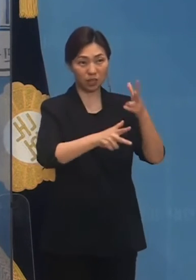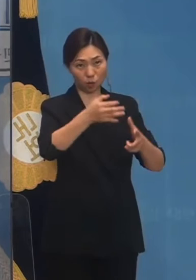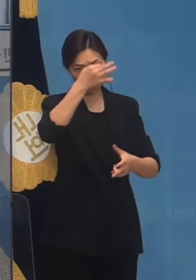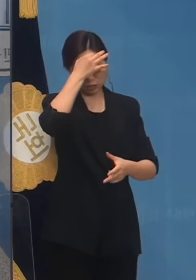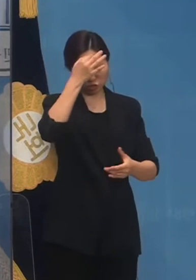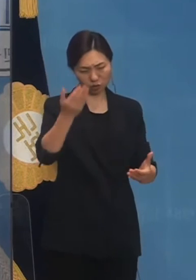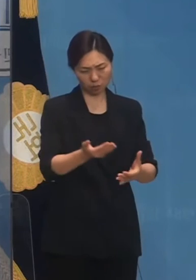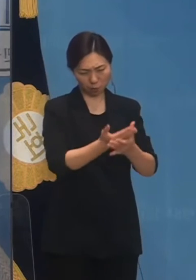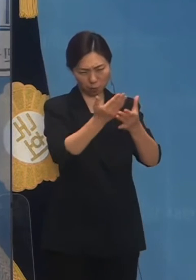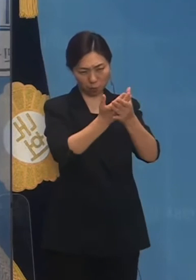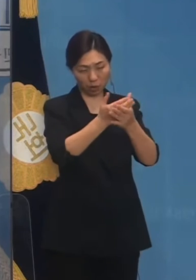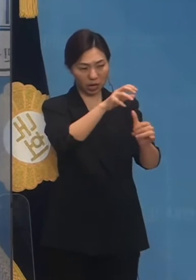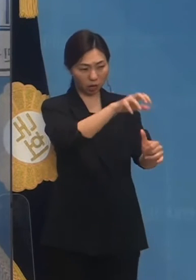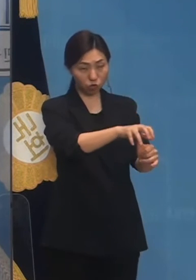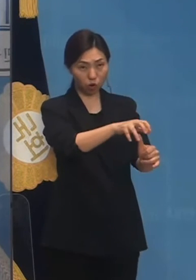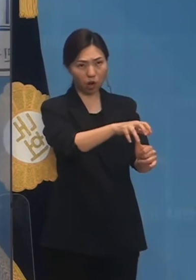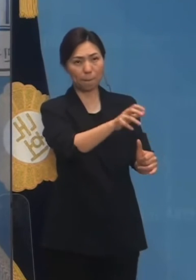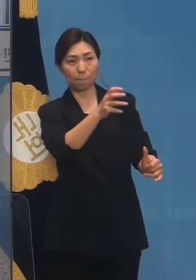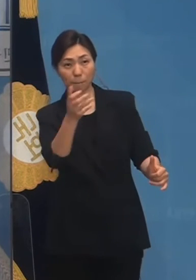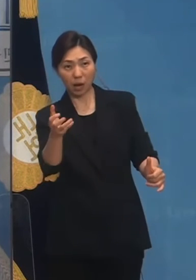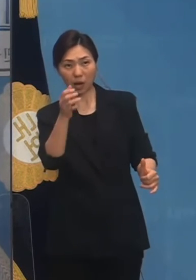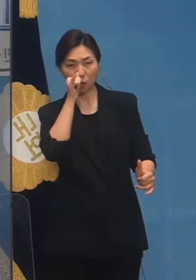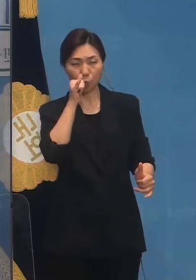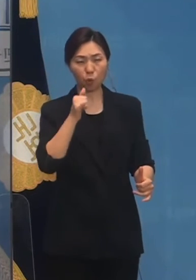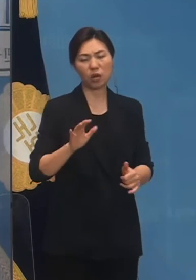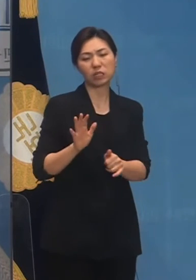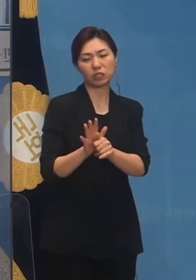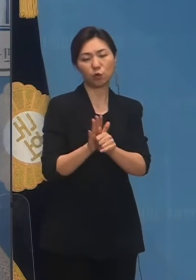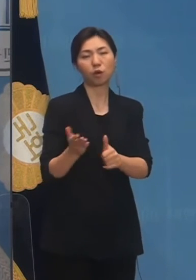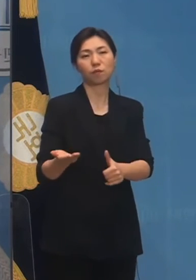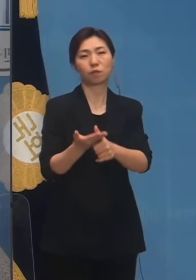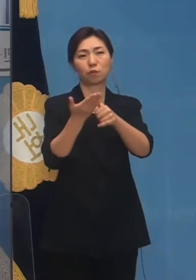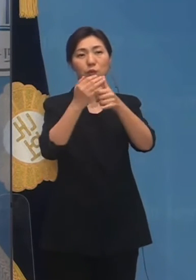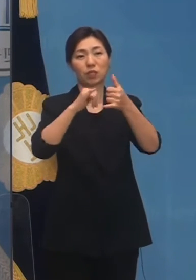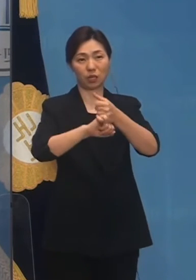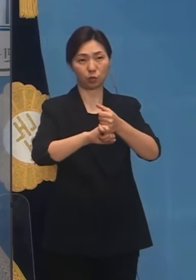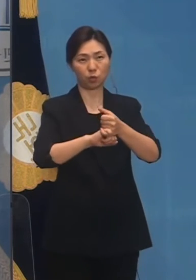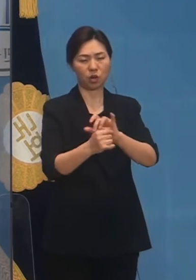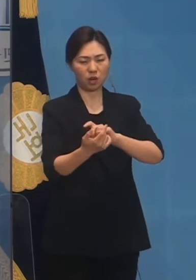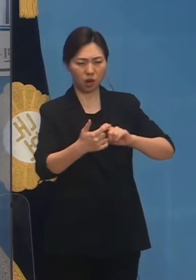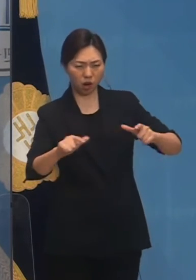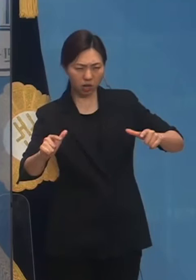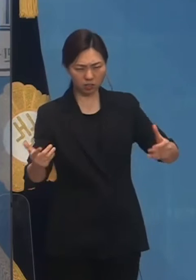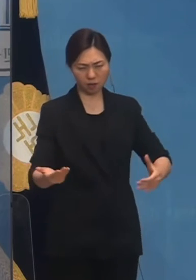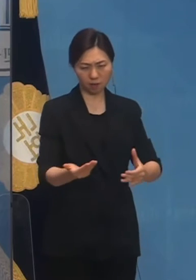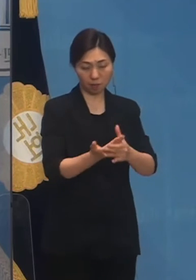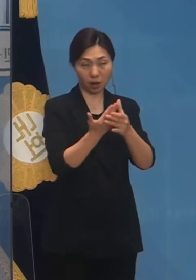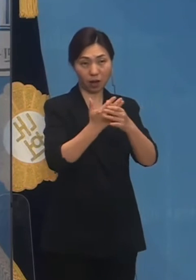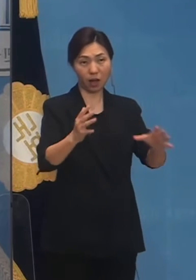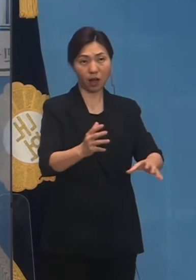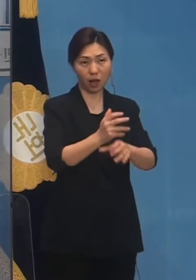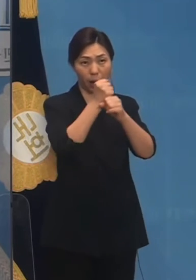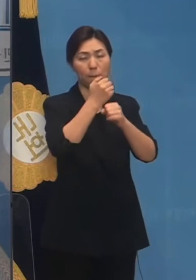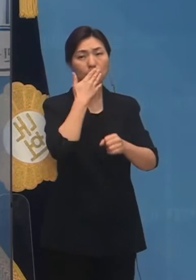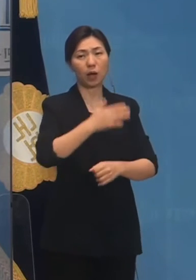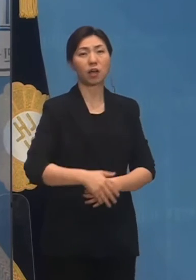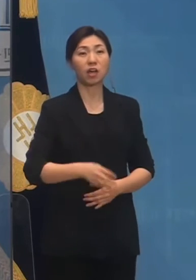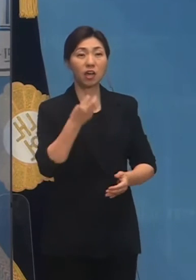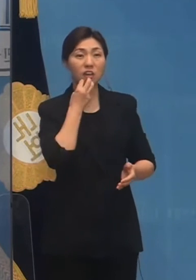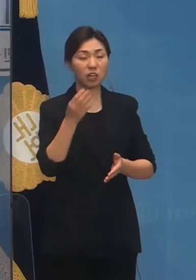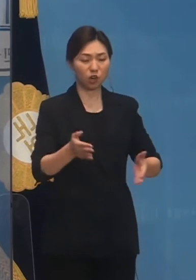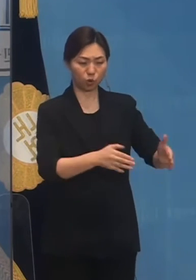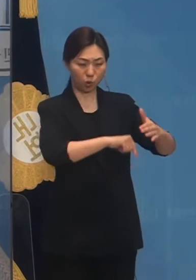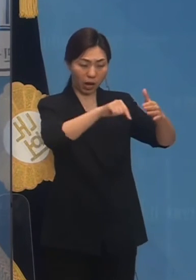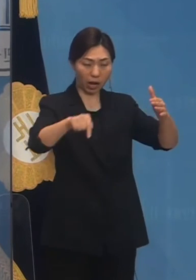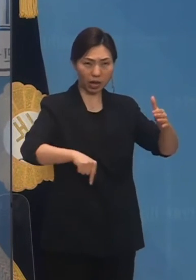늘리고 규제는 줄이겠습니다. 융복합의 시대, 경기도는 모든 조건을 다 가지고 있습니다. 경기도 내 유수의 기업과